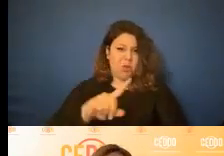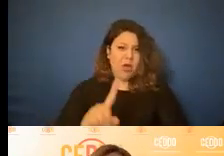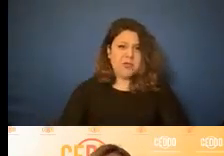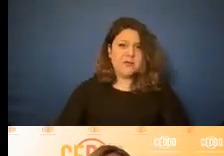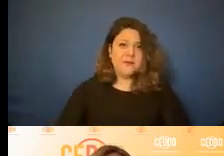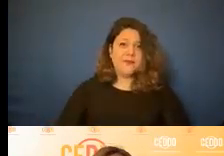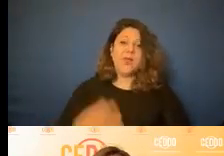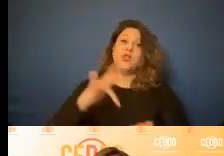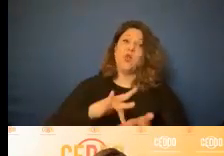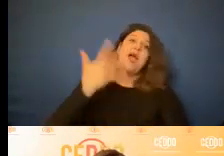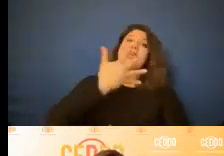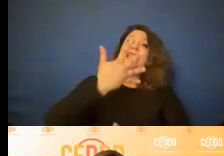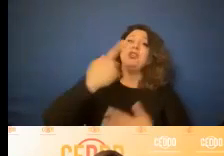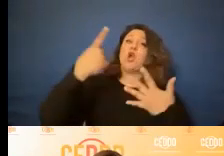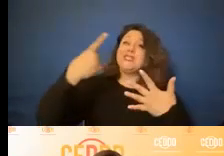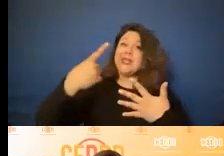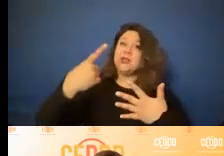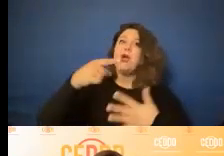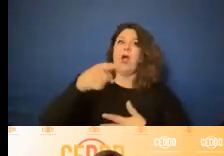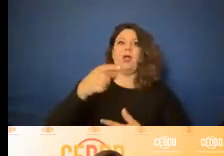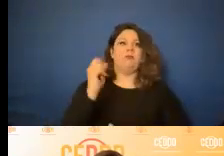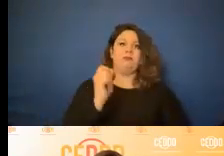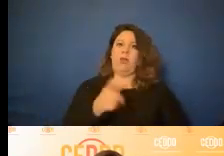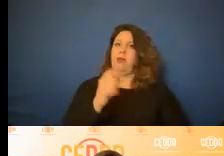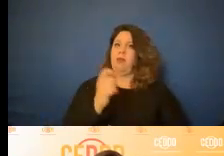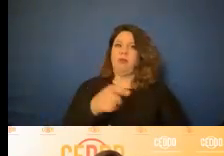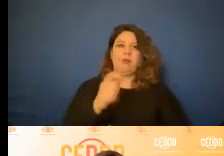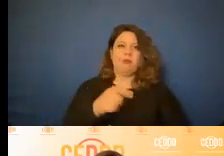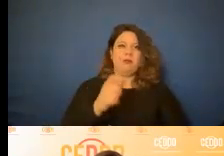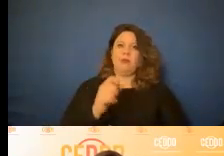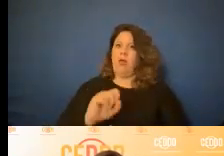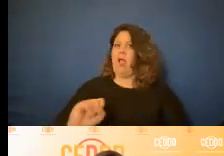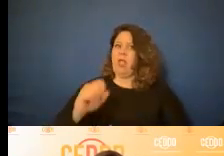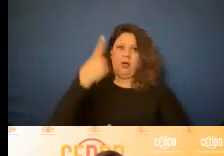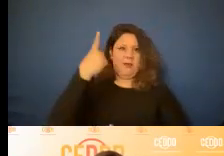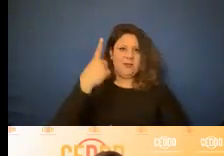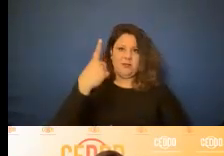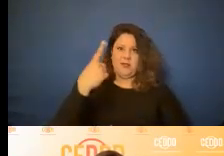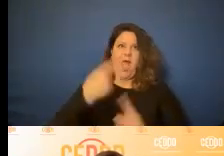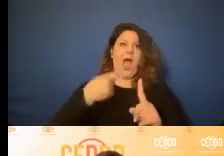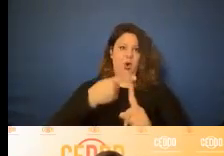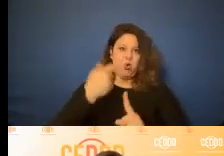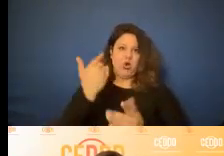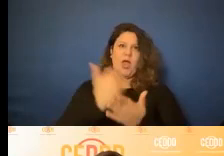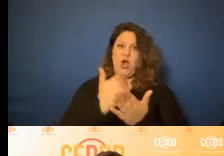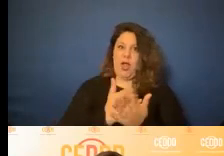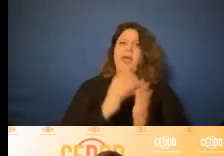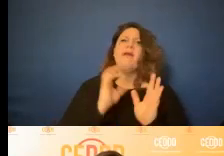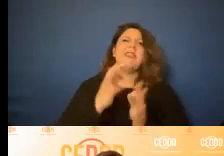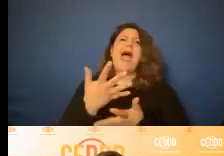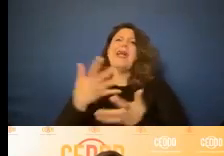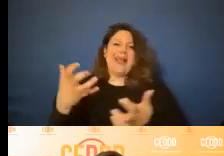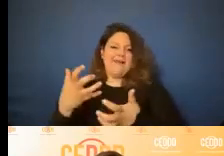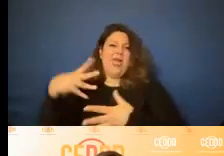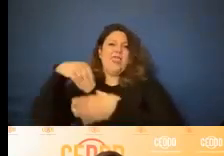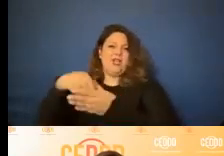quinto y sexto se producen el mayor número de acosos escolares. Sí es cierto que los más graves están en secundarias, pero en